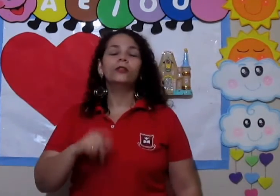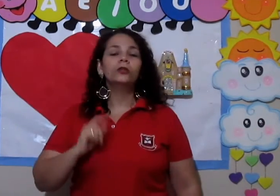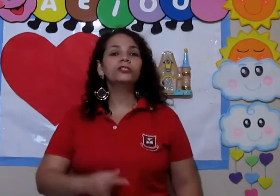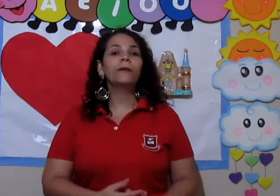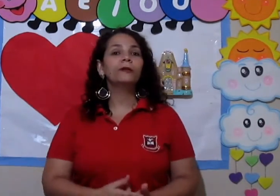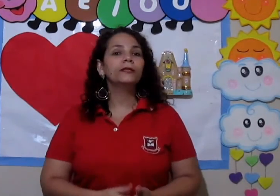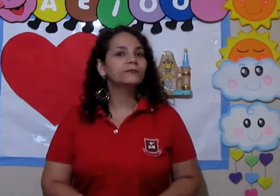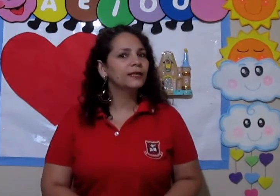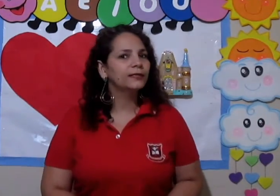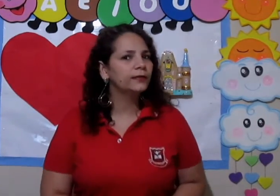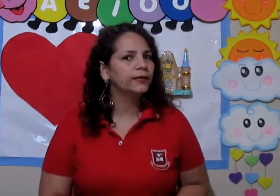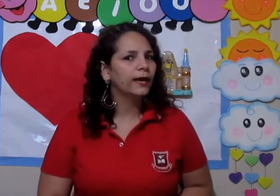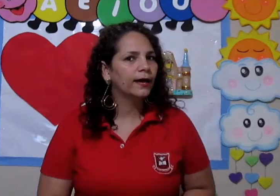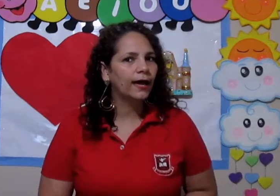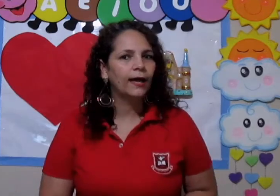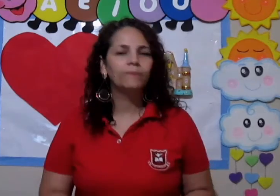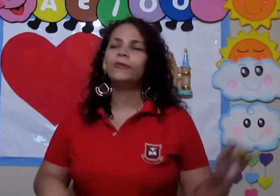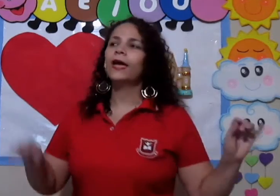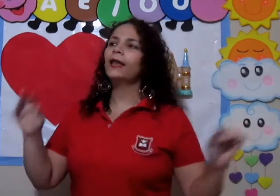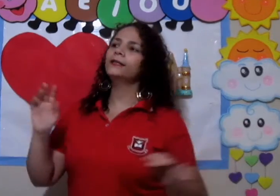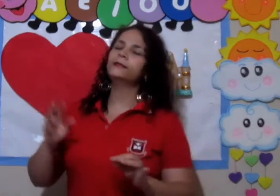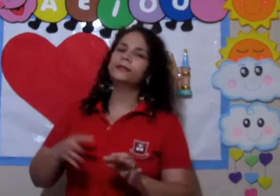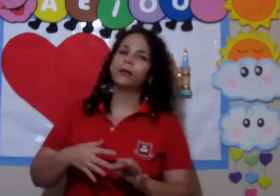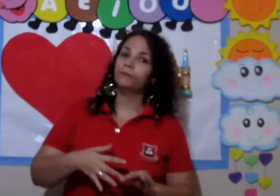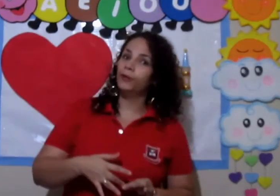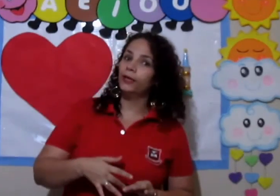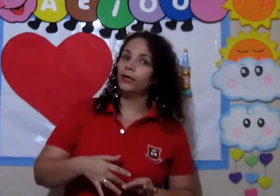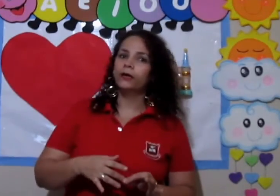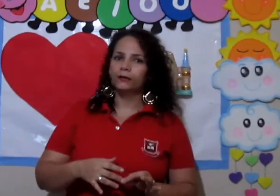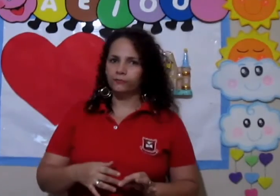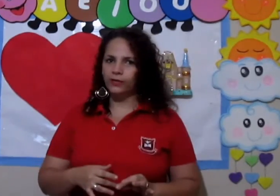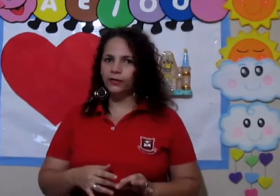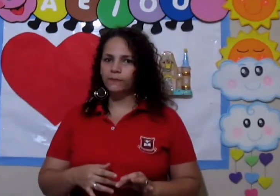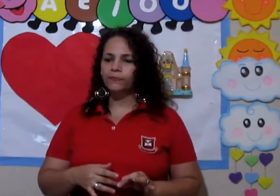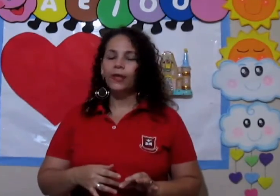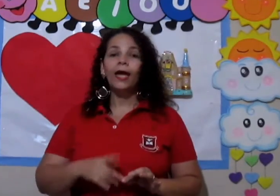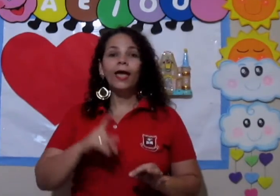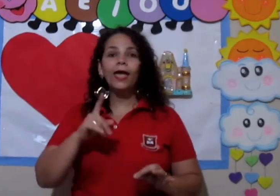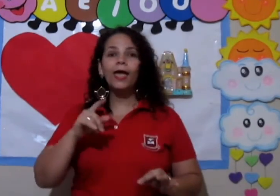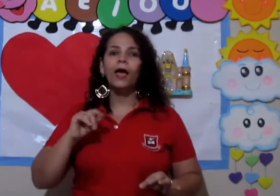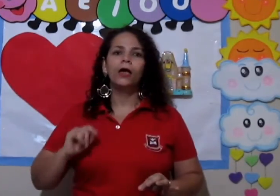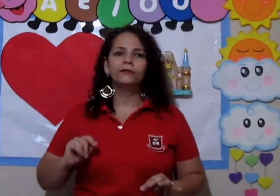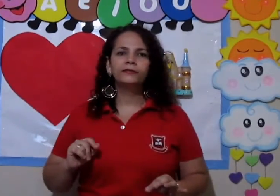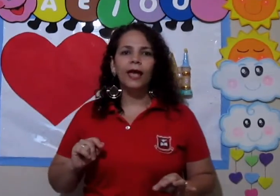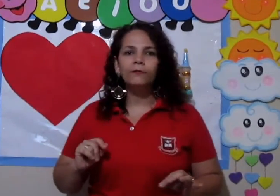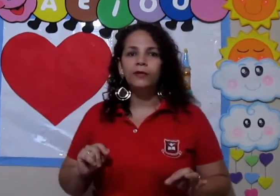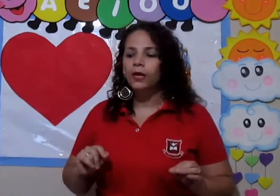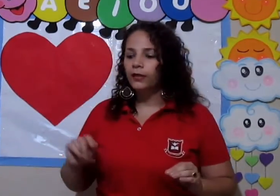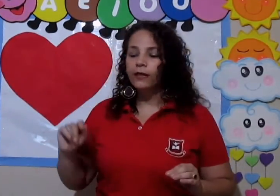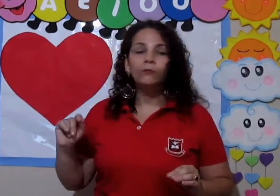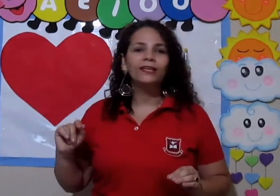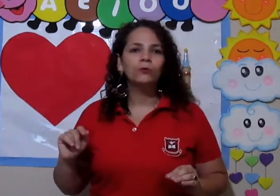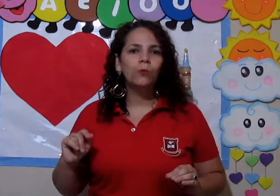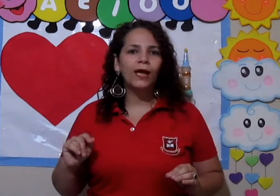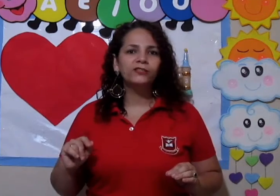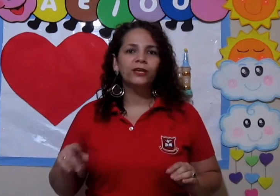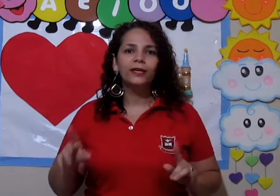nós já aprendemos a letrinha A, a letrinha B, não é? Ah, sabe, tem uma linguagem que é